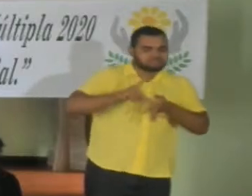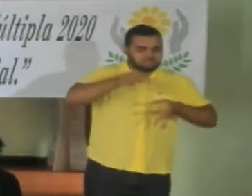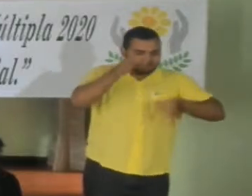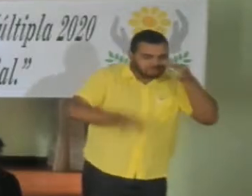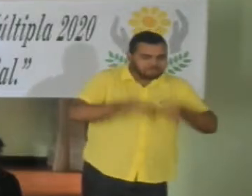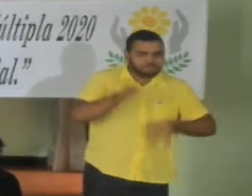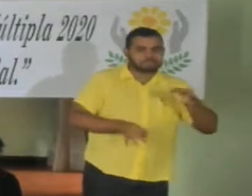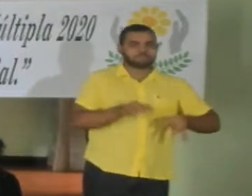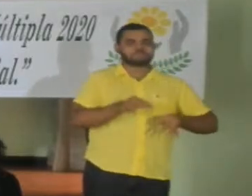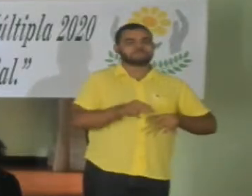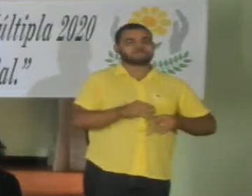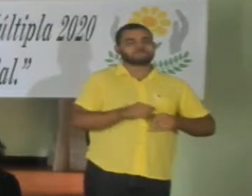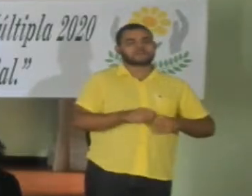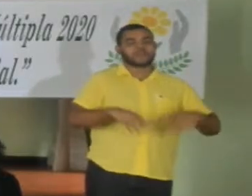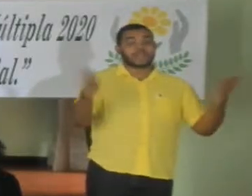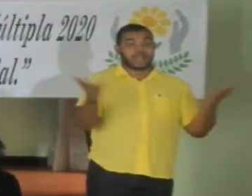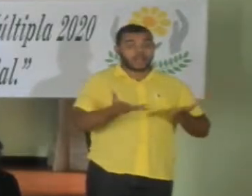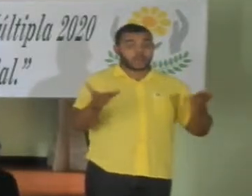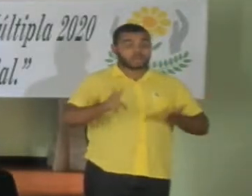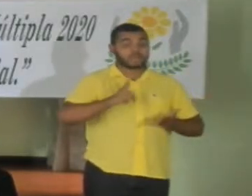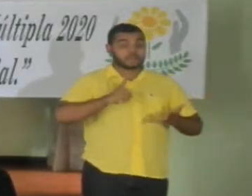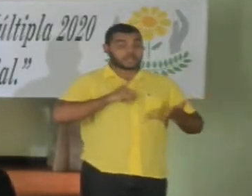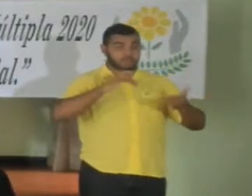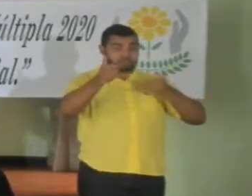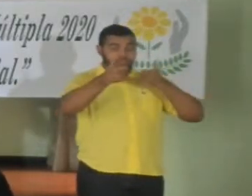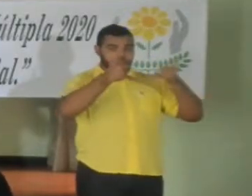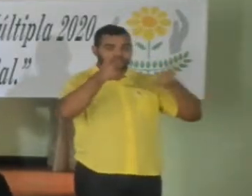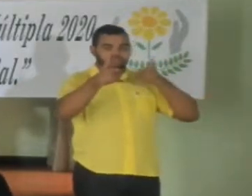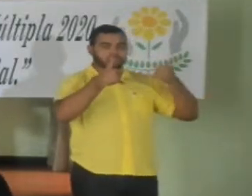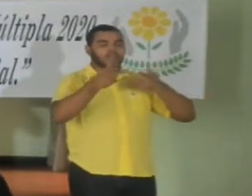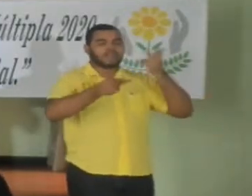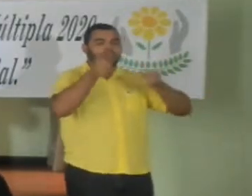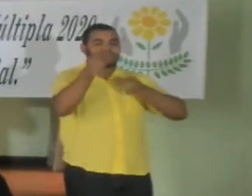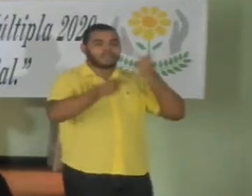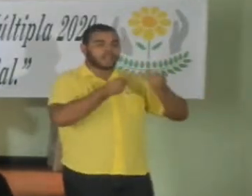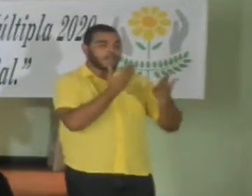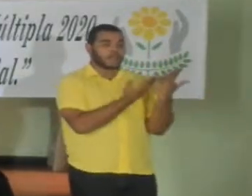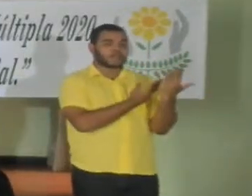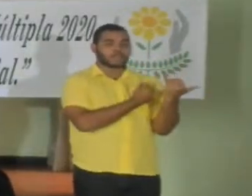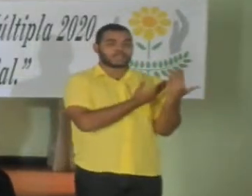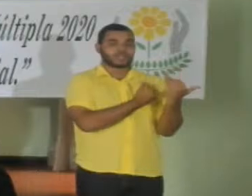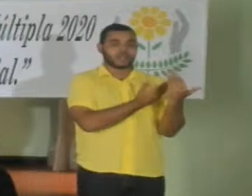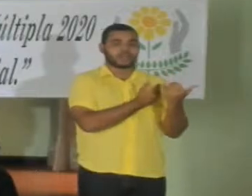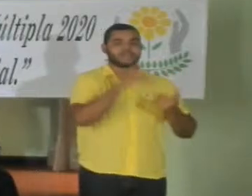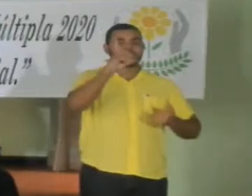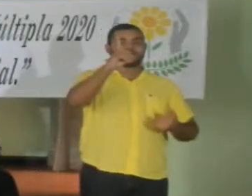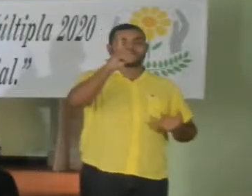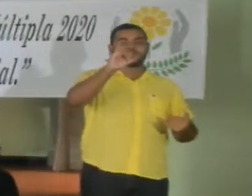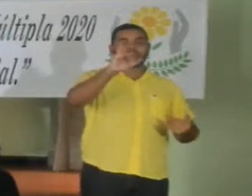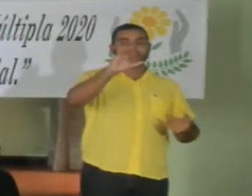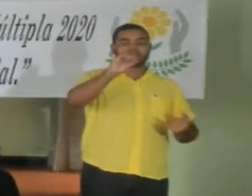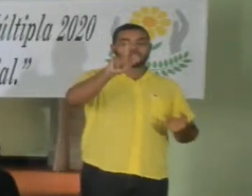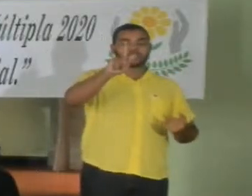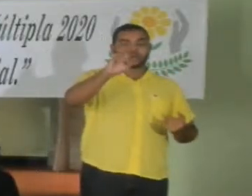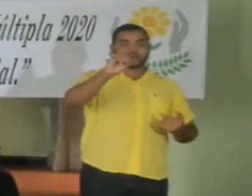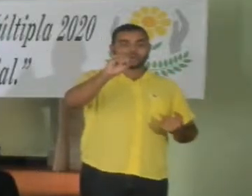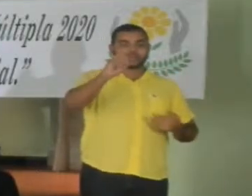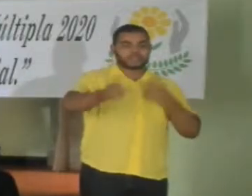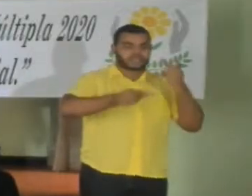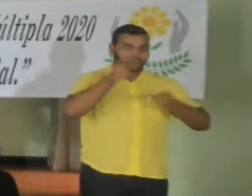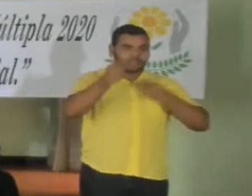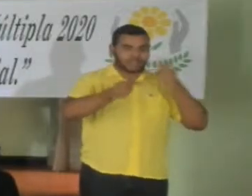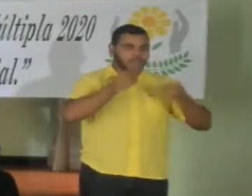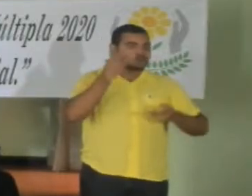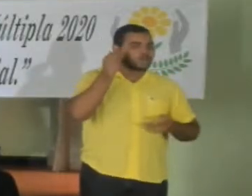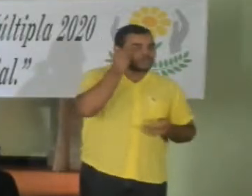Agora nós teremos o relato do jovem Diogo Santana, que dará o seu